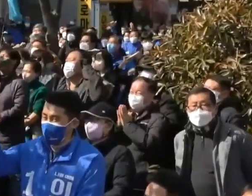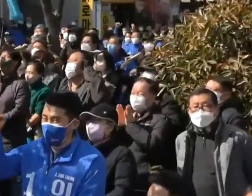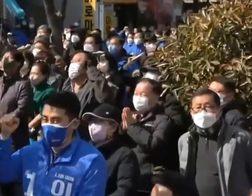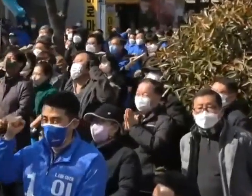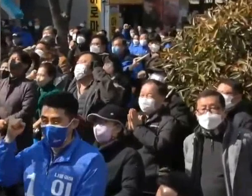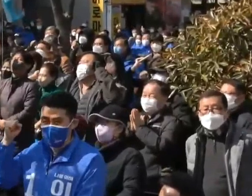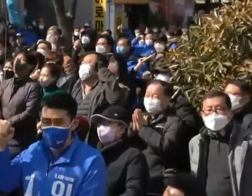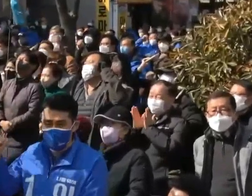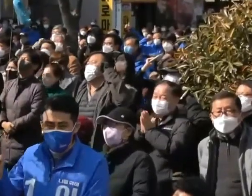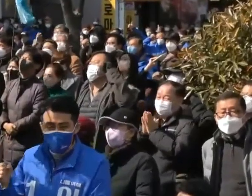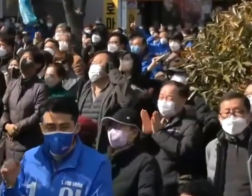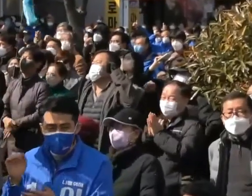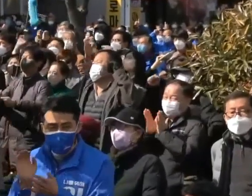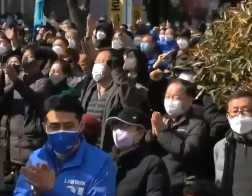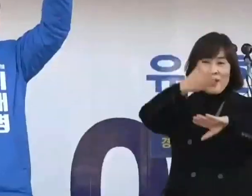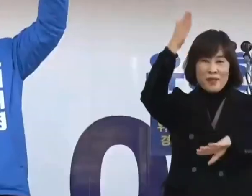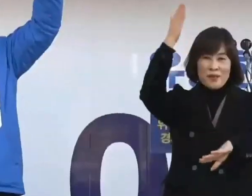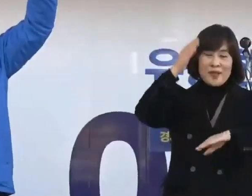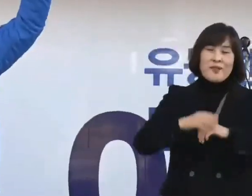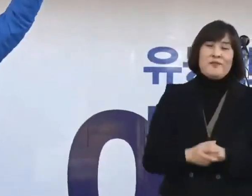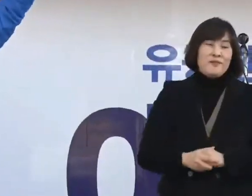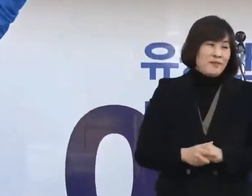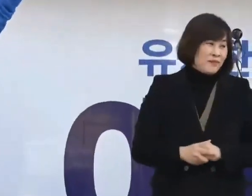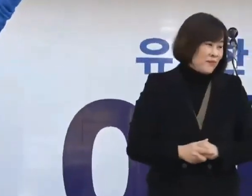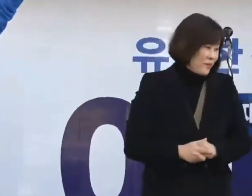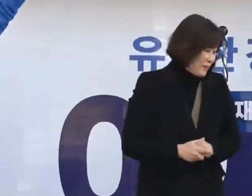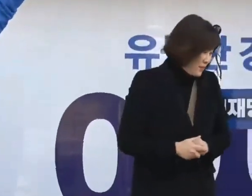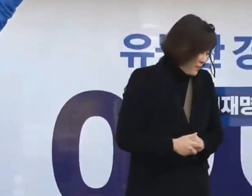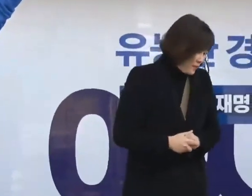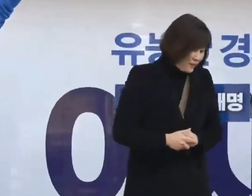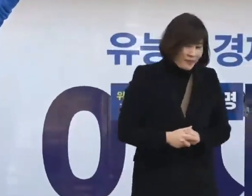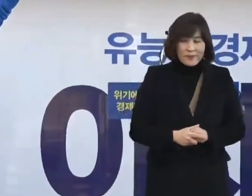여러분과 함께 하겠습니다. 감사합니다.